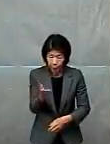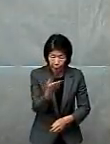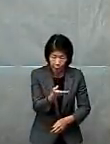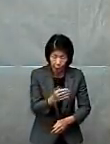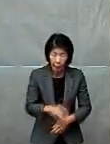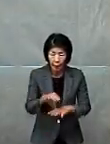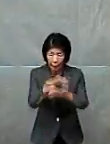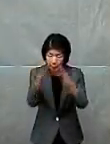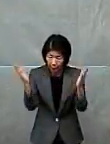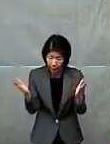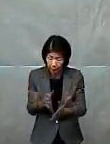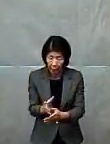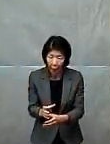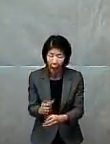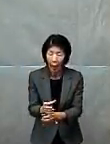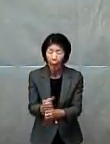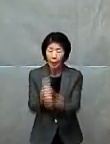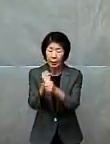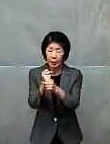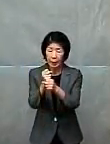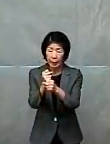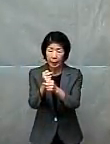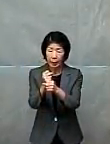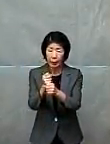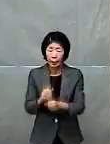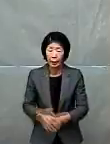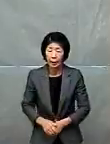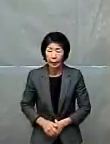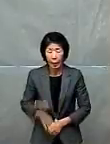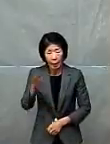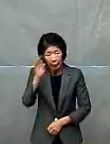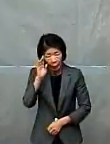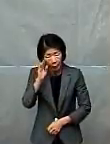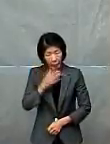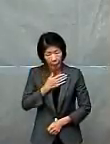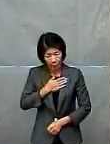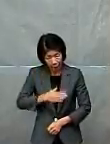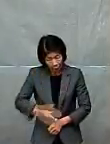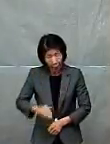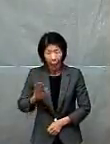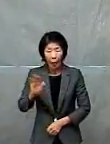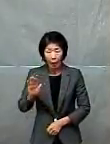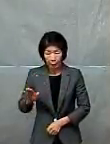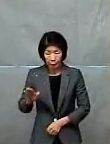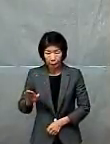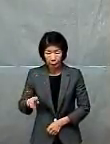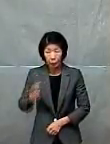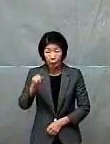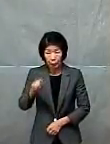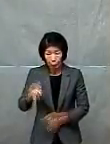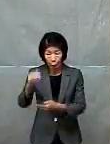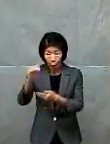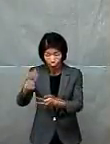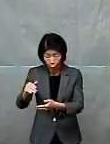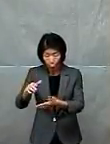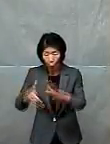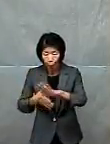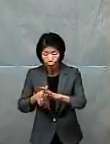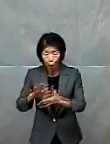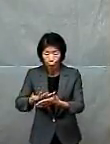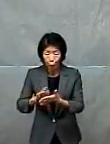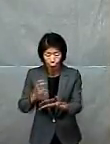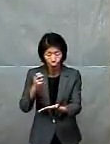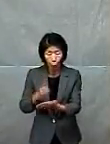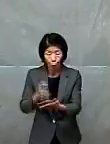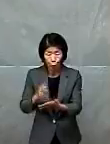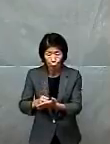全部こう合わせましてね、大体分かってきたことがありますので、そのことを文書にして、法律